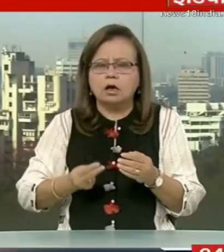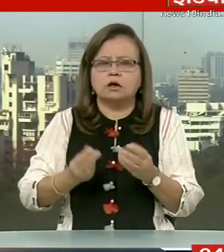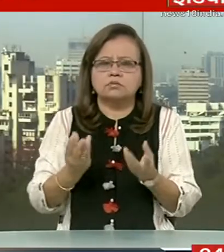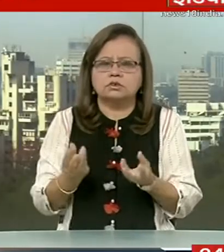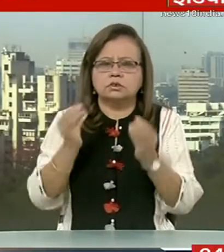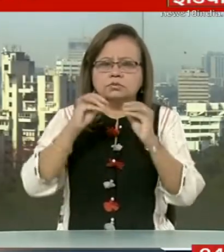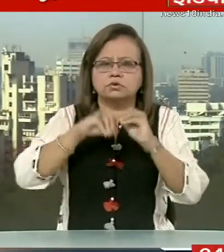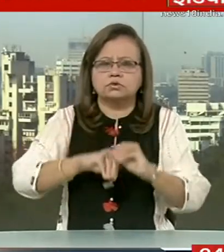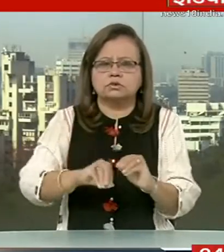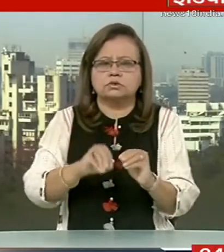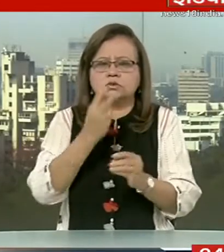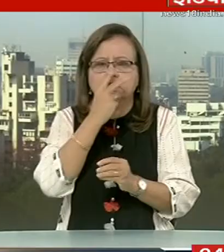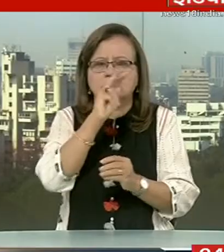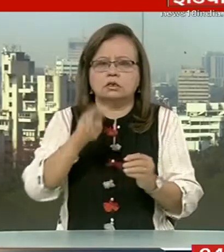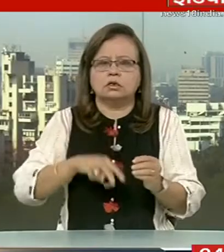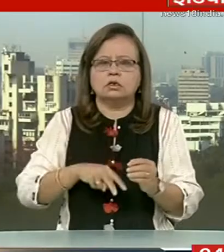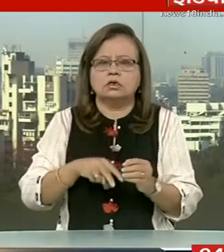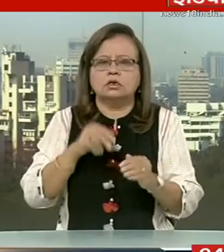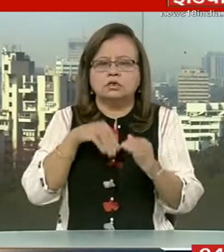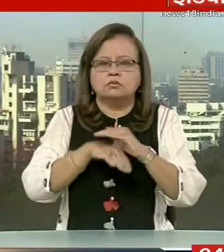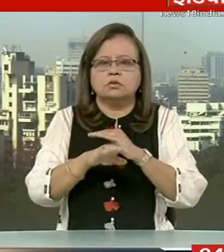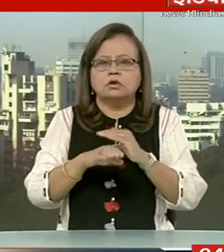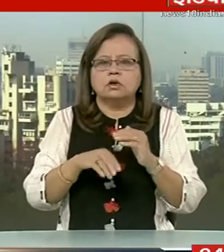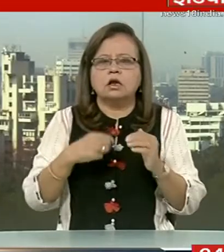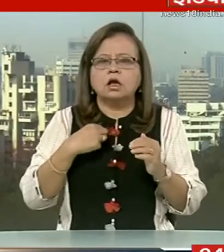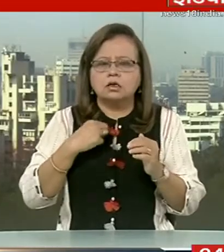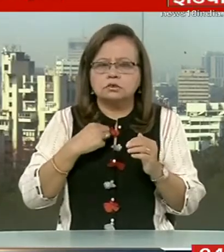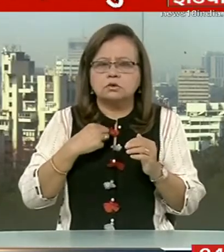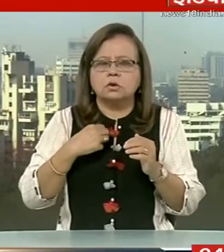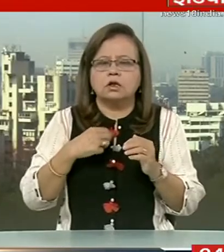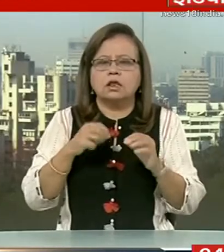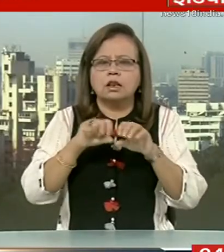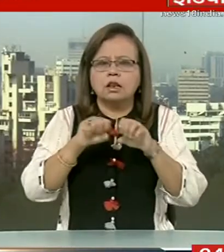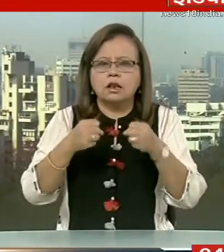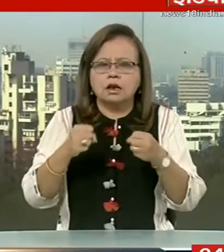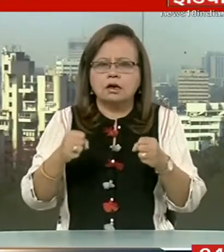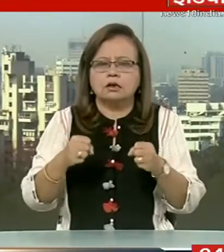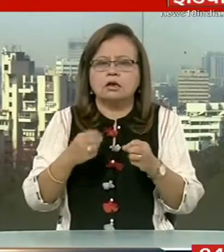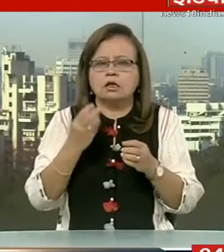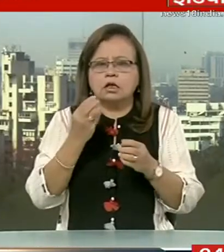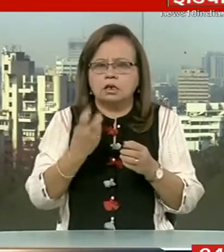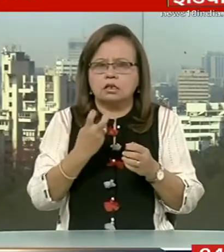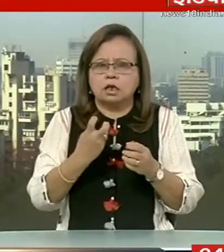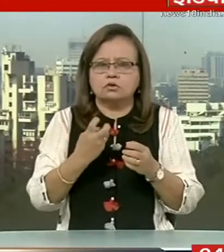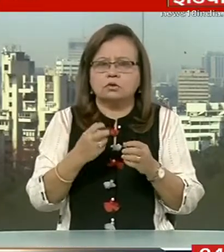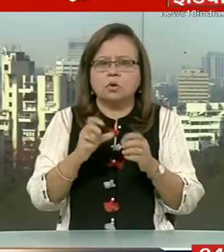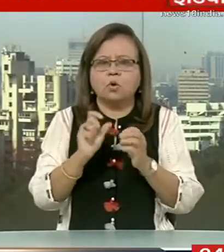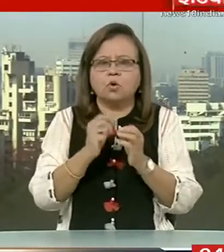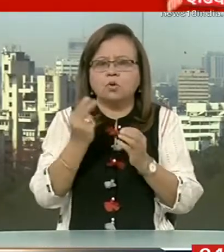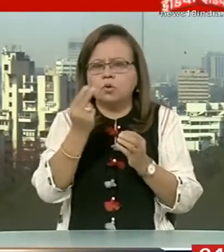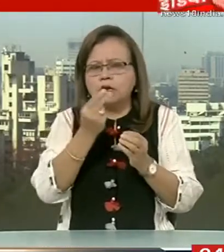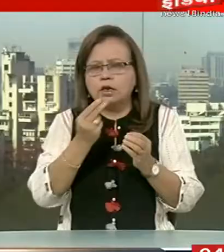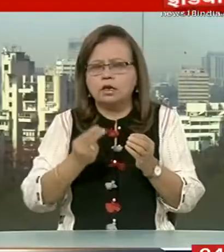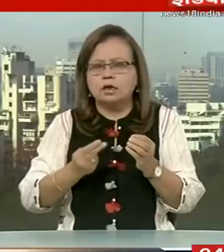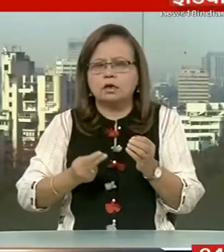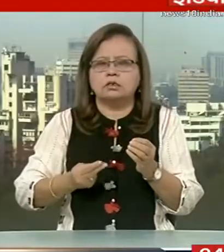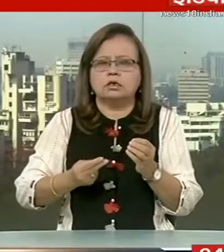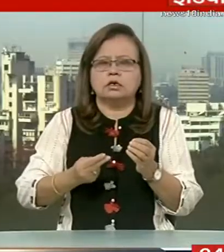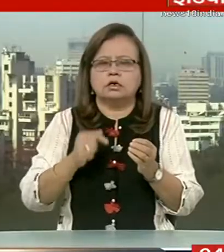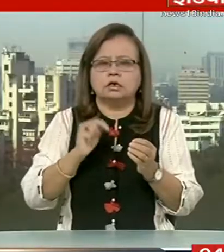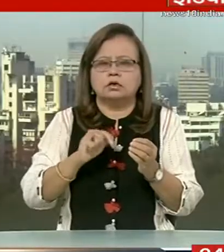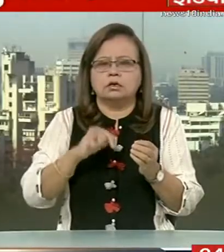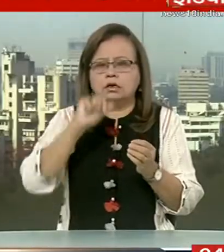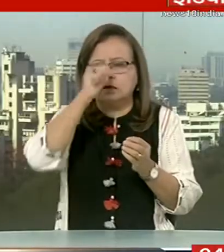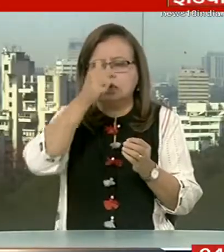की समृध्दि विविधता को प्रदर्शित करता है यह मॉल वस्त्रों लकड़ियों और धातुओं पर उकेरी गई अनोखी